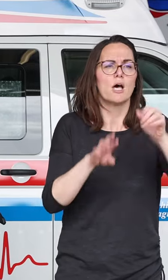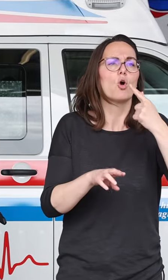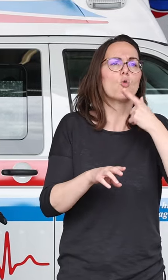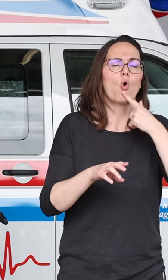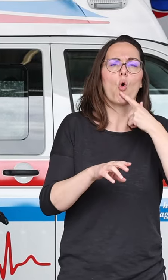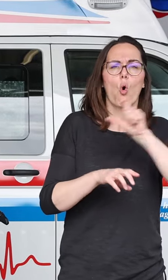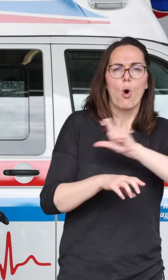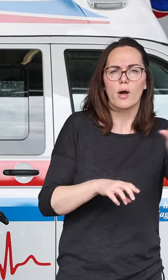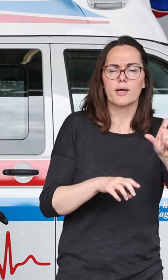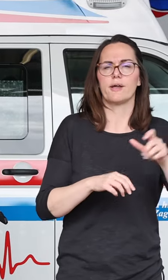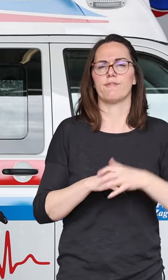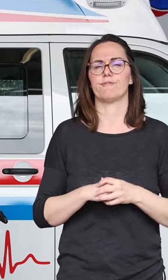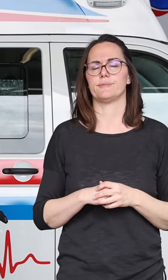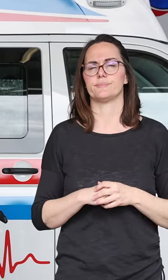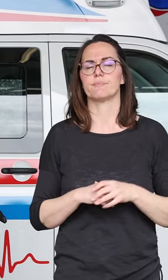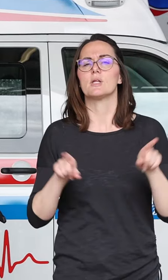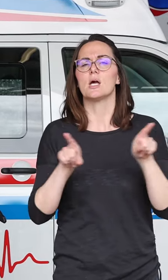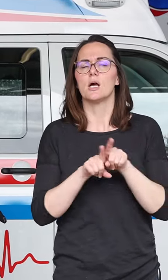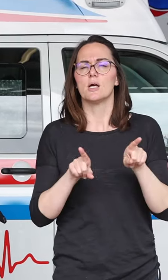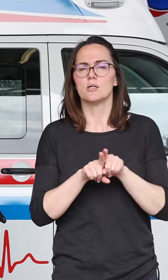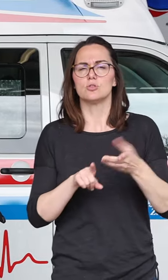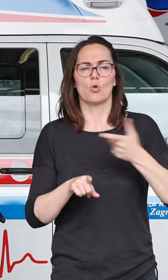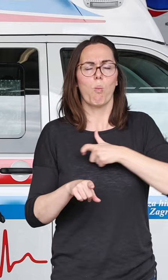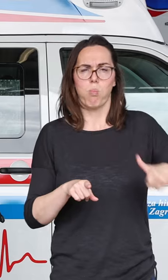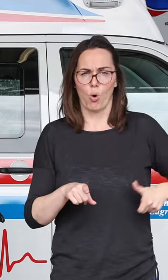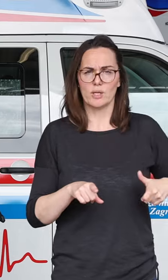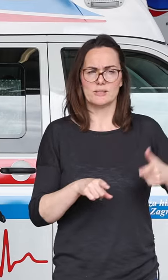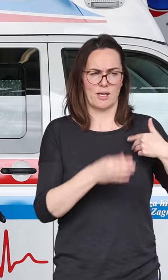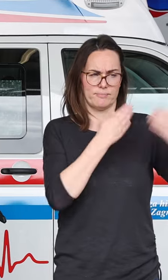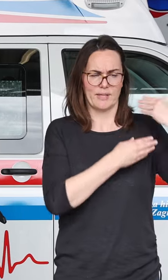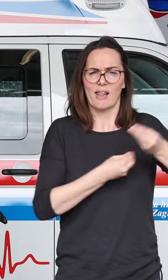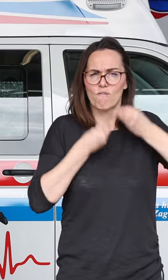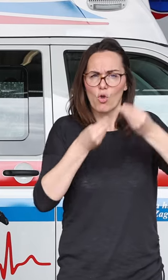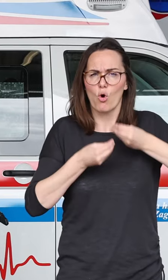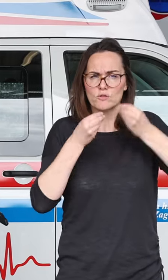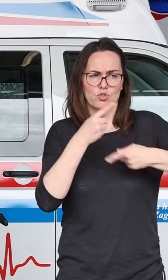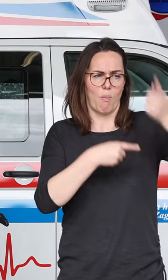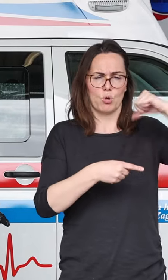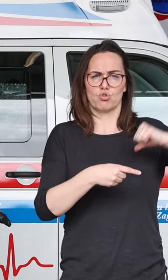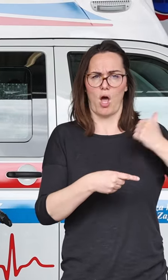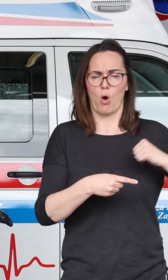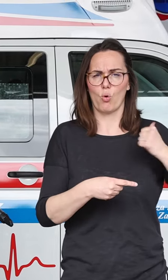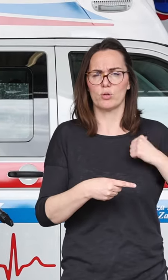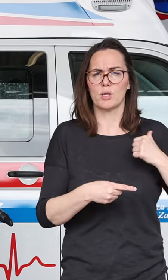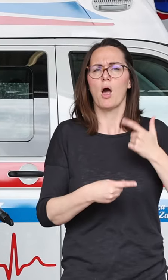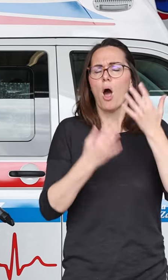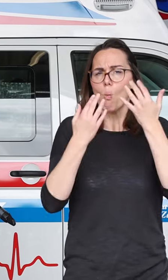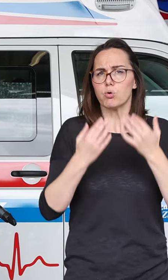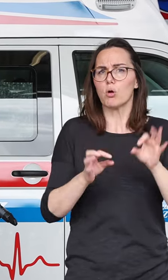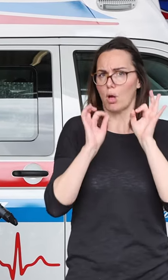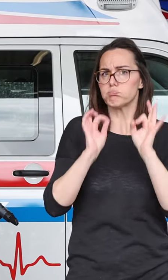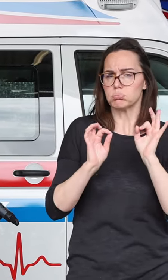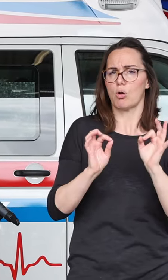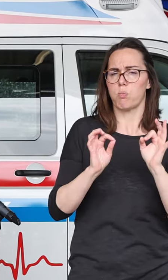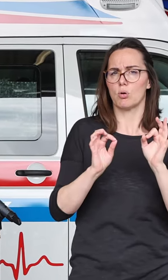to odgovaraju. Imali smo izvješće Policijske uprave Zagrebačke nedavno u gradskoj skupštini za prošlu godinu, gdje su brojke bile dosta